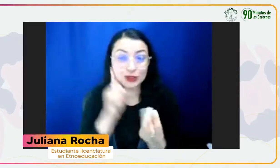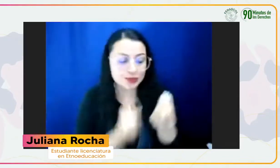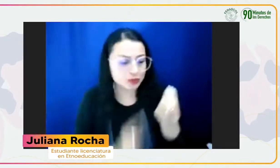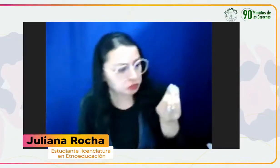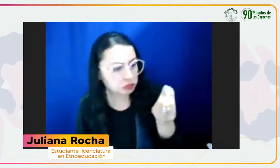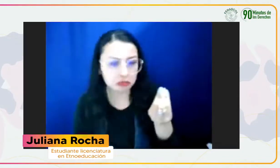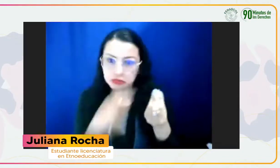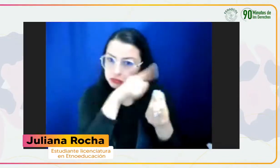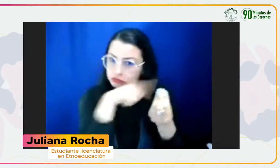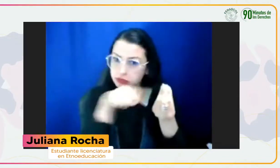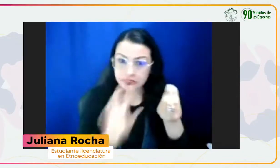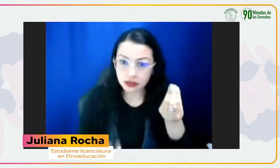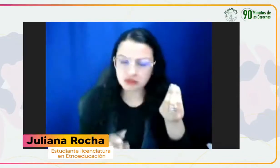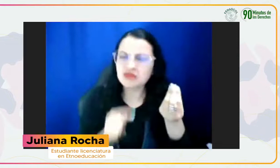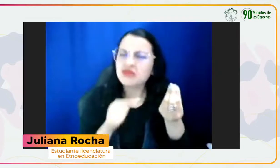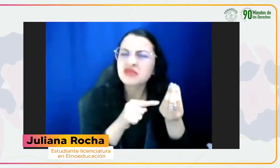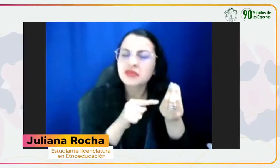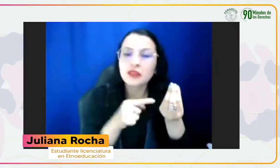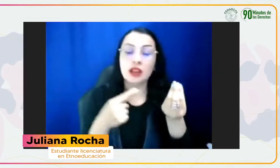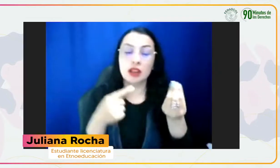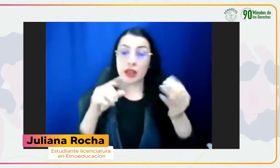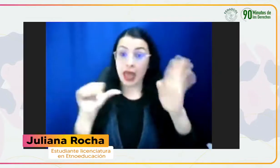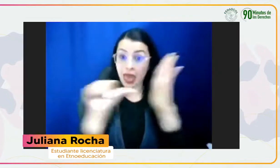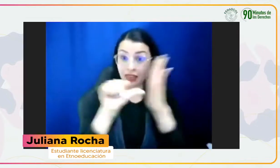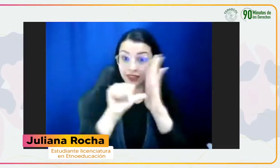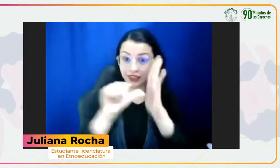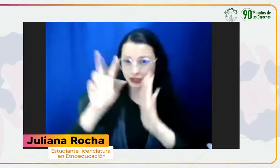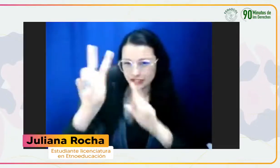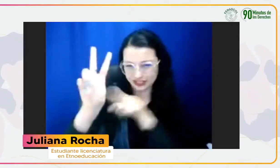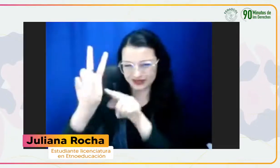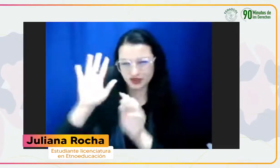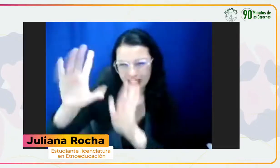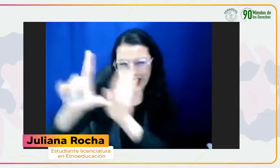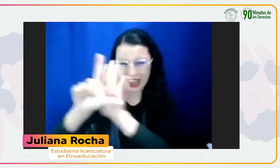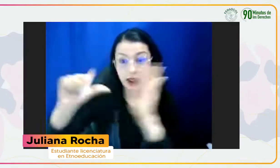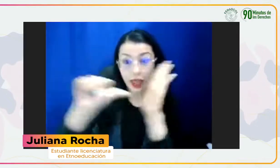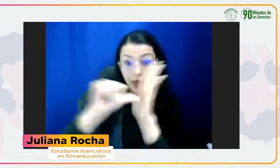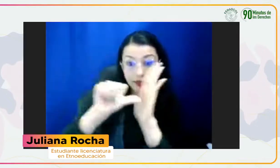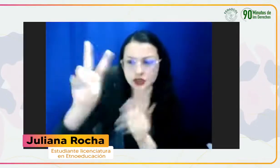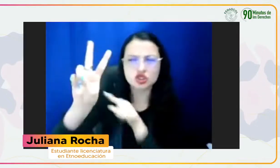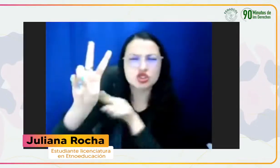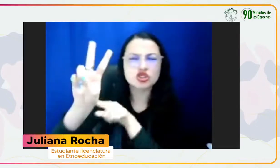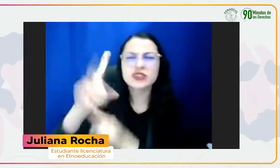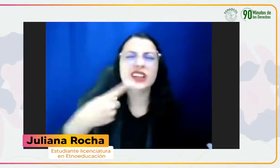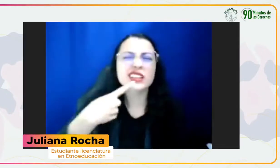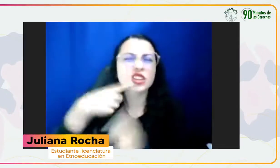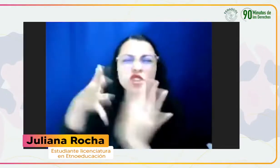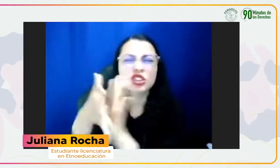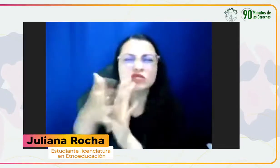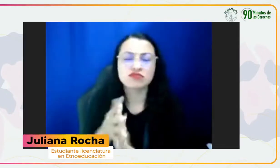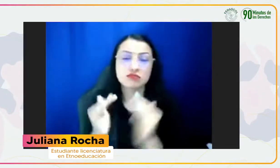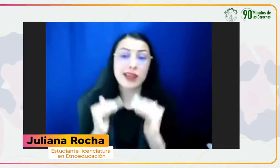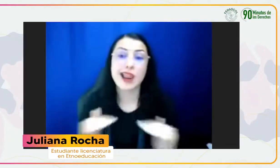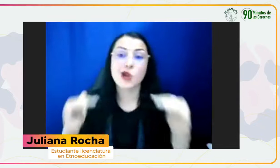grupo de mujeres sordas, la comunidad sorda, el artículo 2 de la ley que les